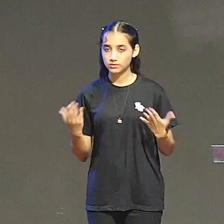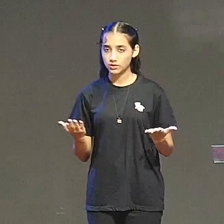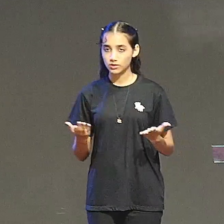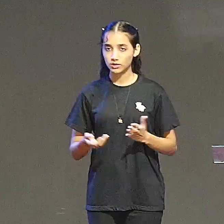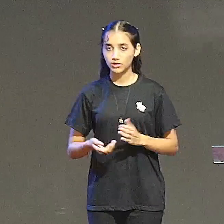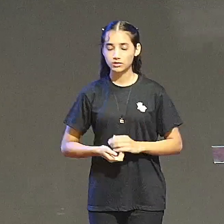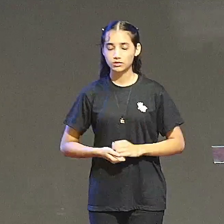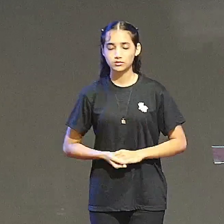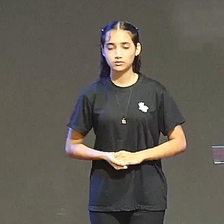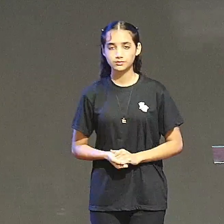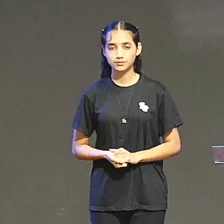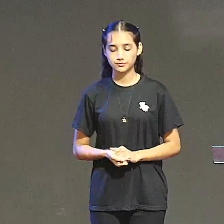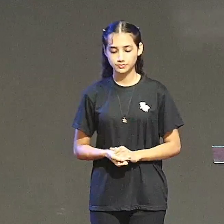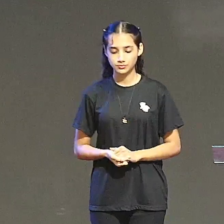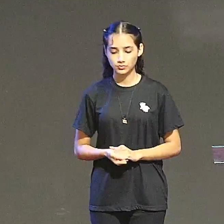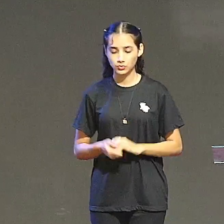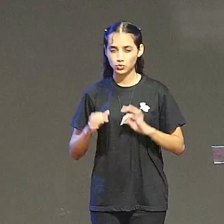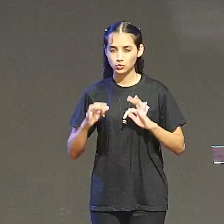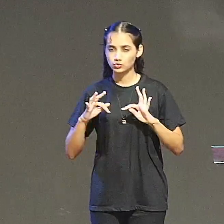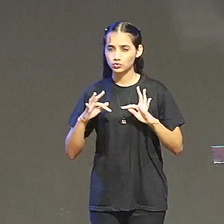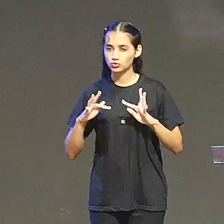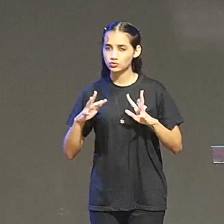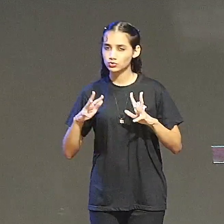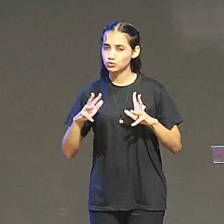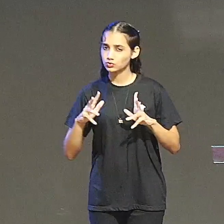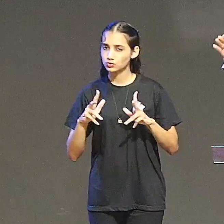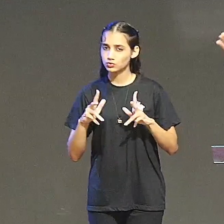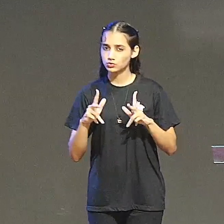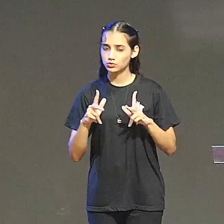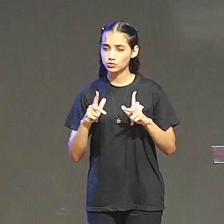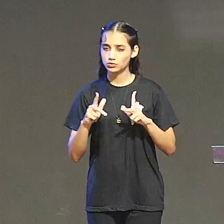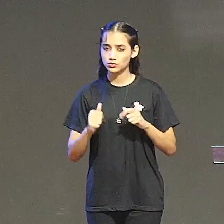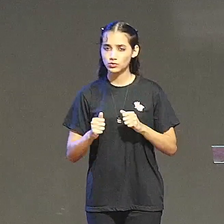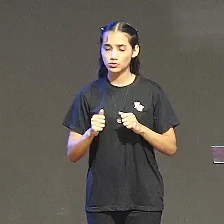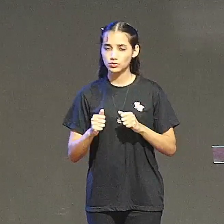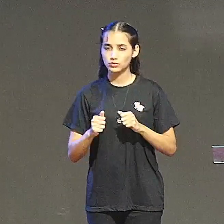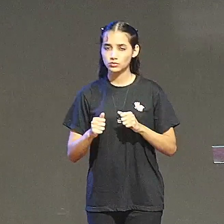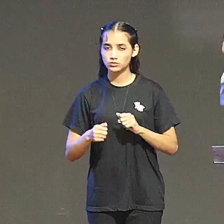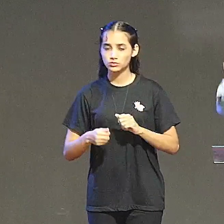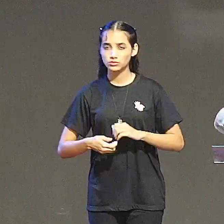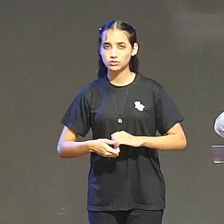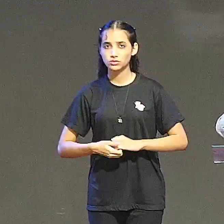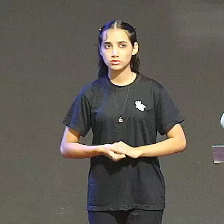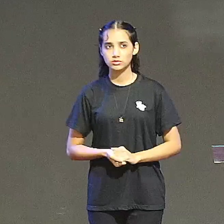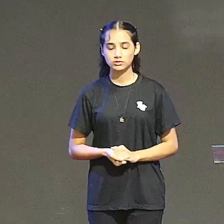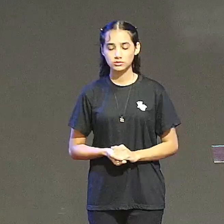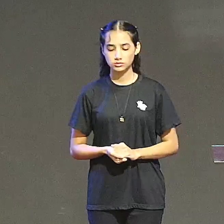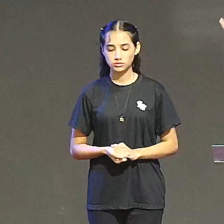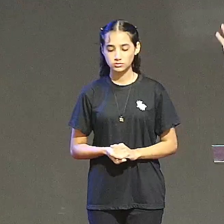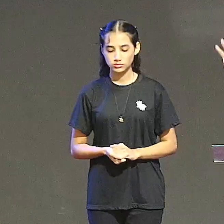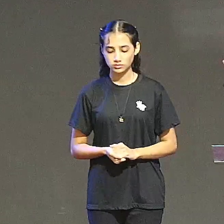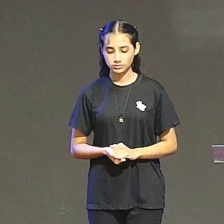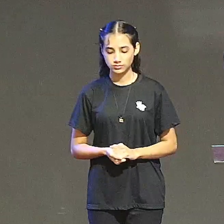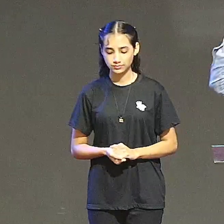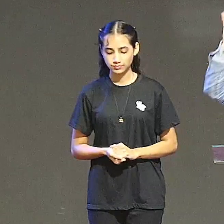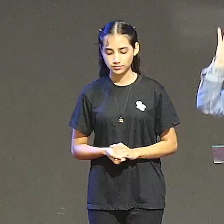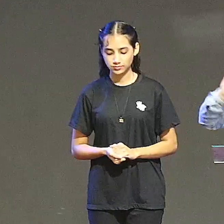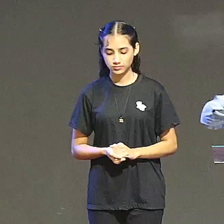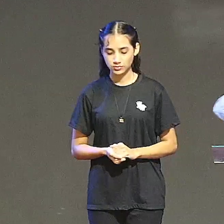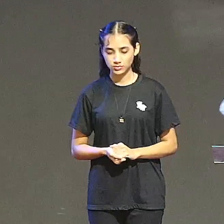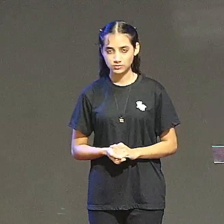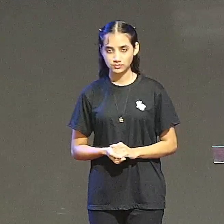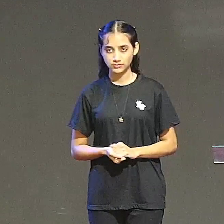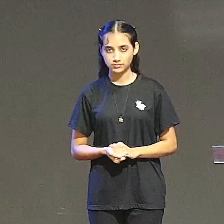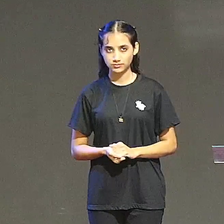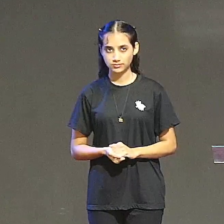com toda a tecnologia desenvolvida de observação astronômica equipamentos telescópios